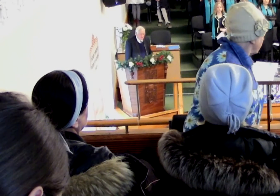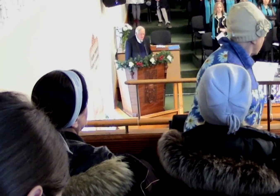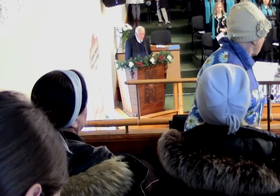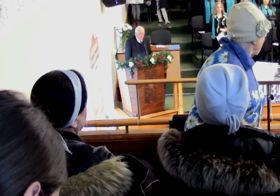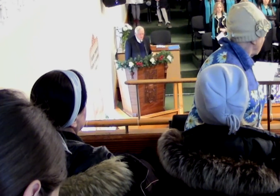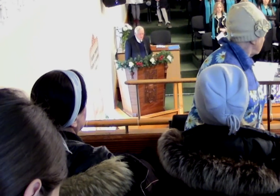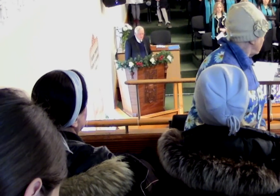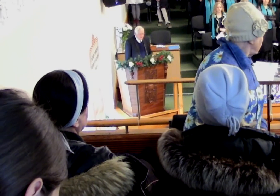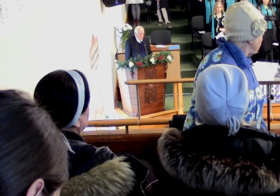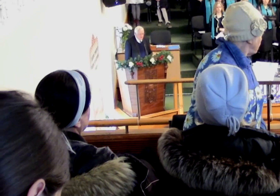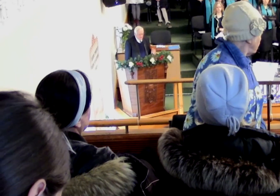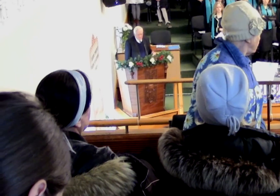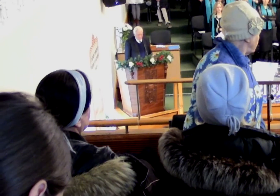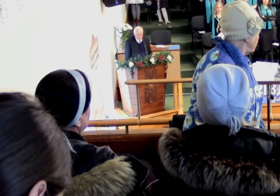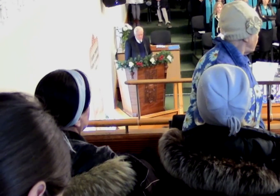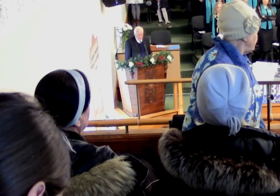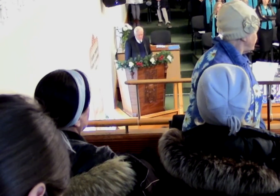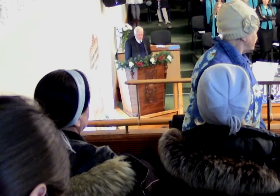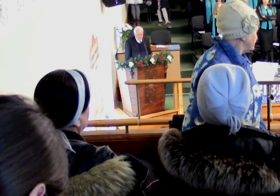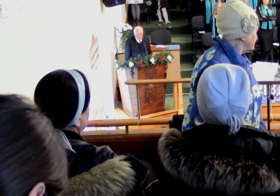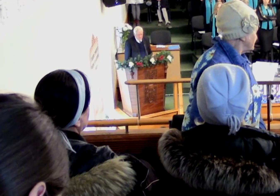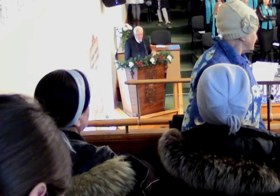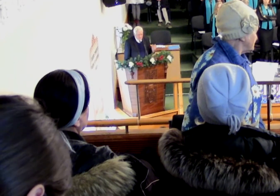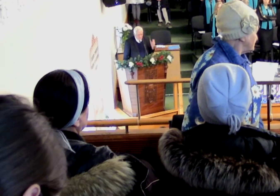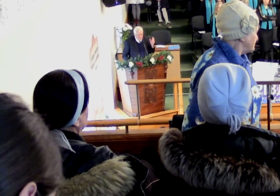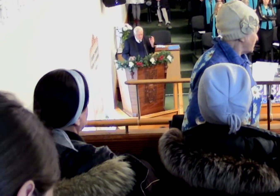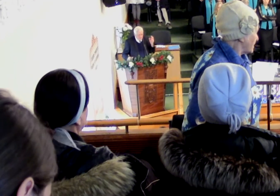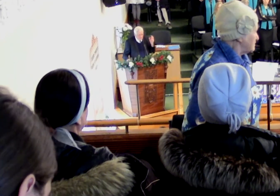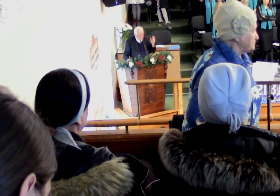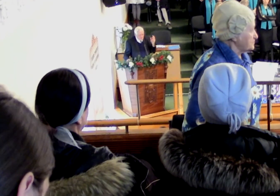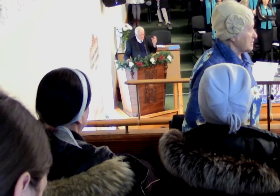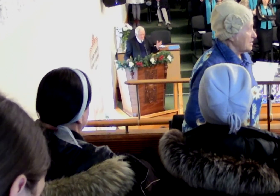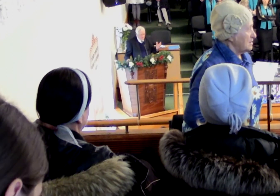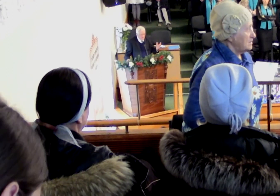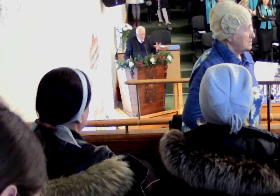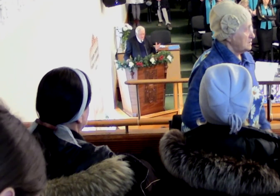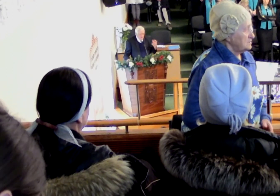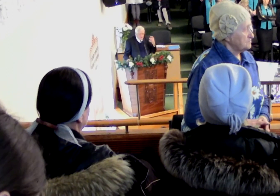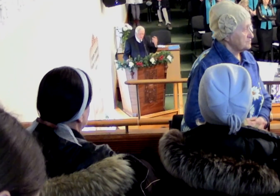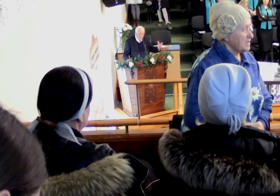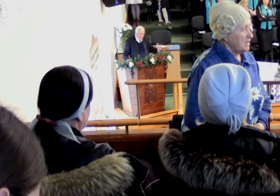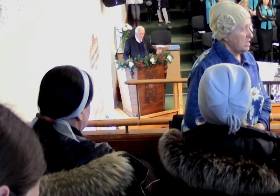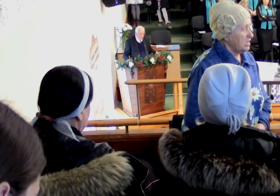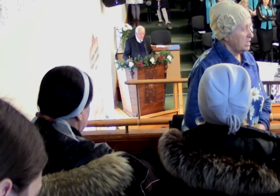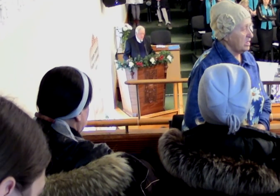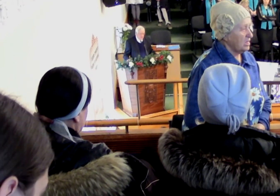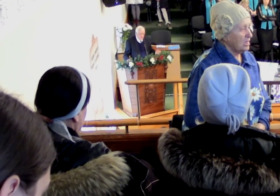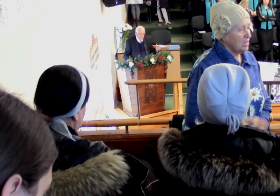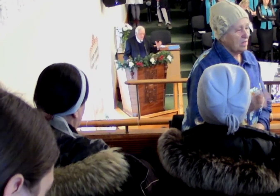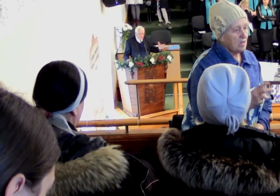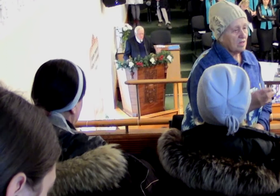которое Господь ожидает от вас. Если желающие сегодня покаяться, примириться с